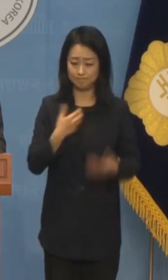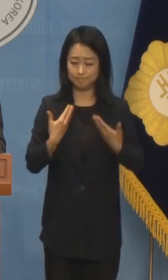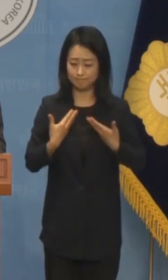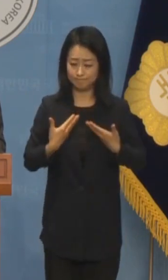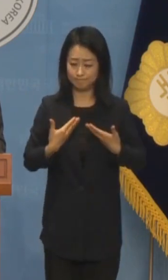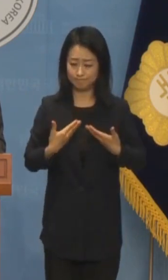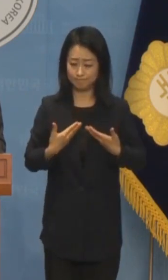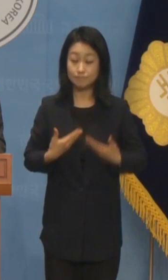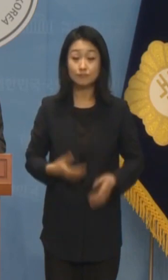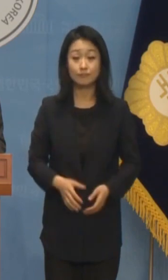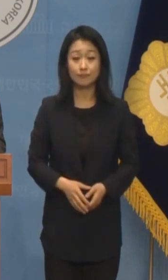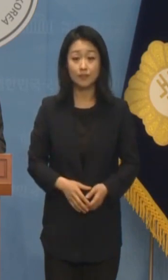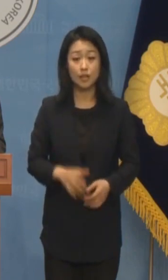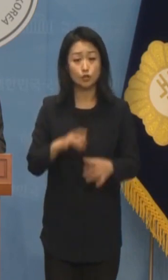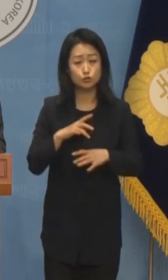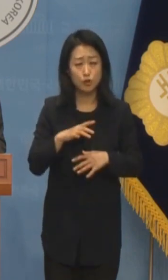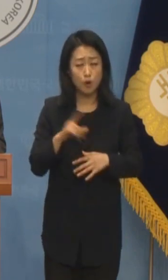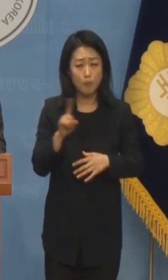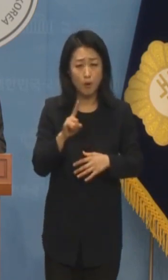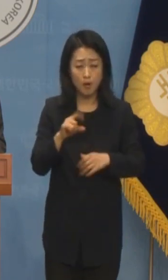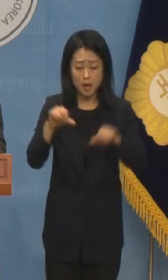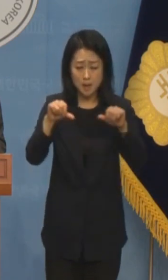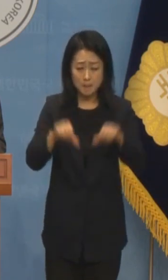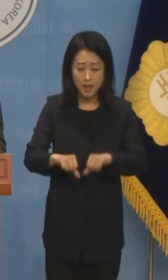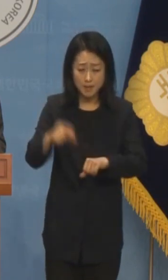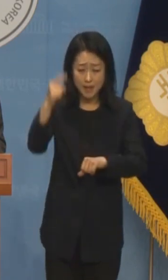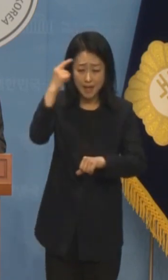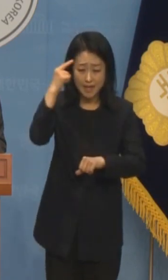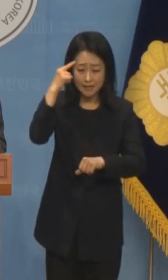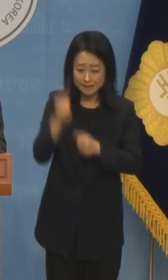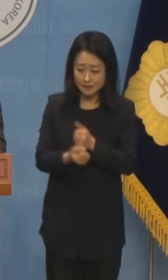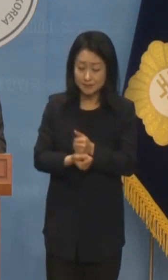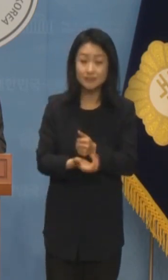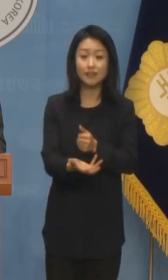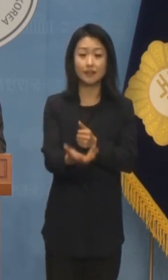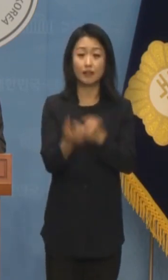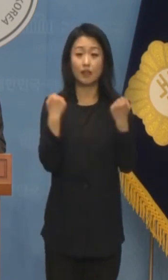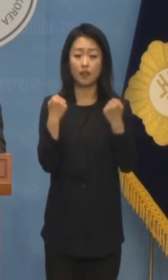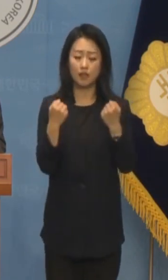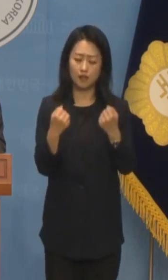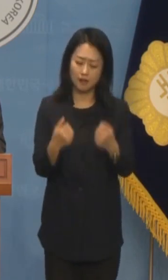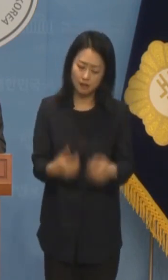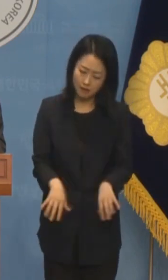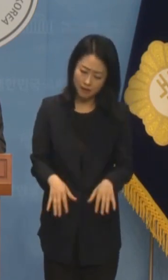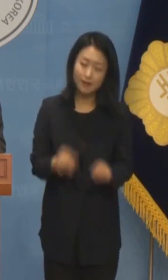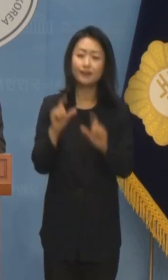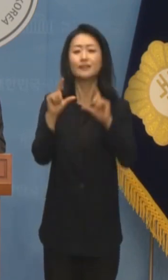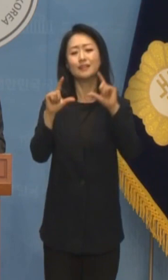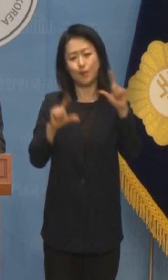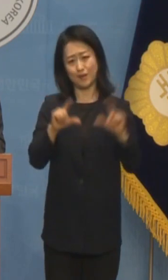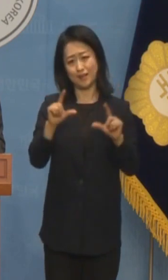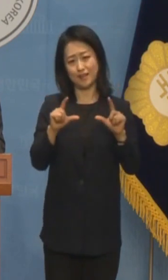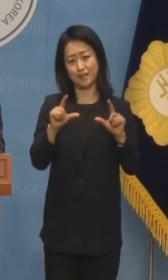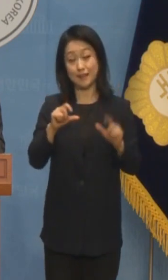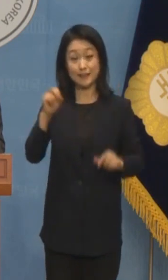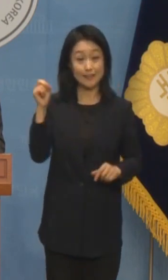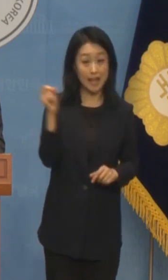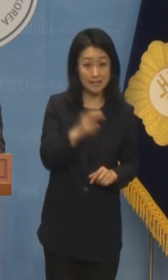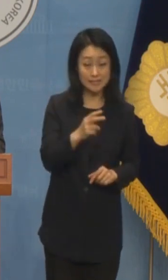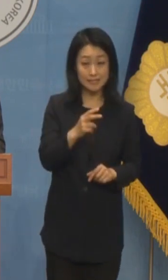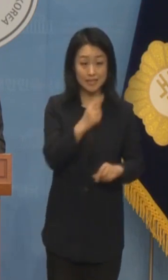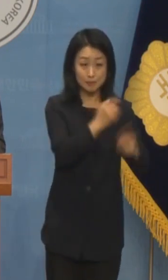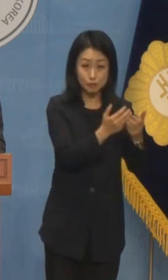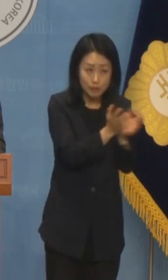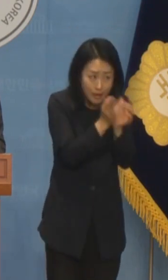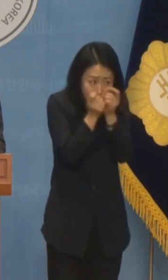가장 두려운 것은 패배의식이 번지고 있다는 점입니다. 무기력해져만 가고 있습니다. 다시 민주당